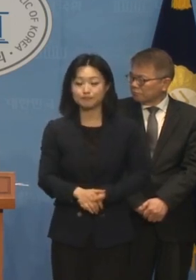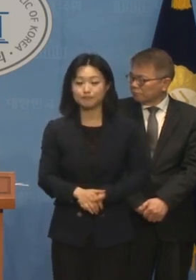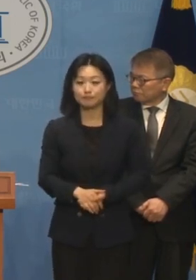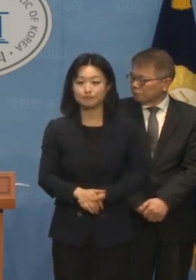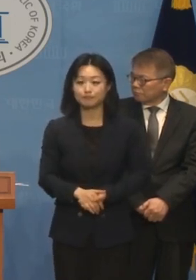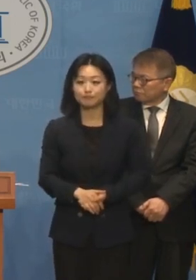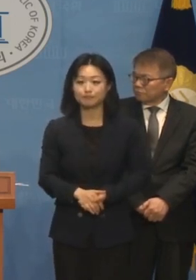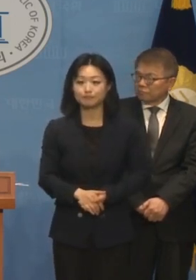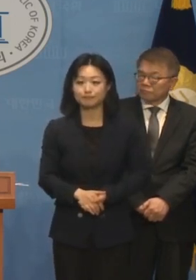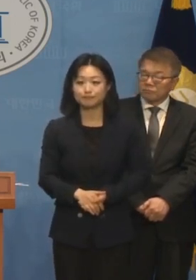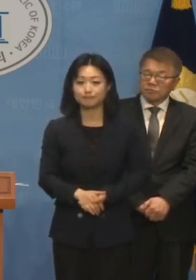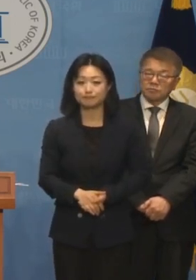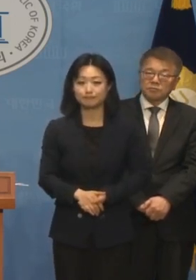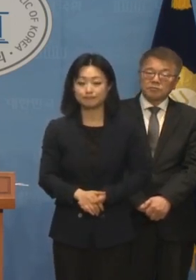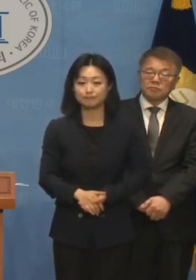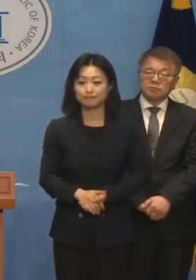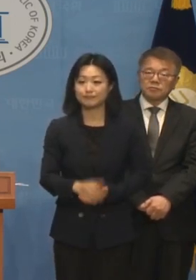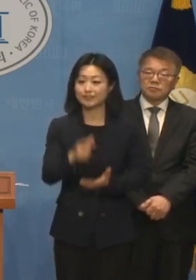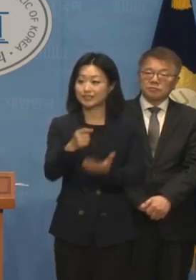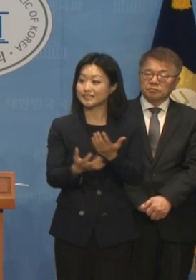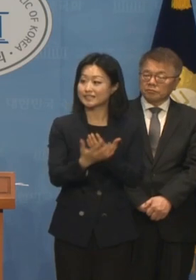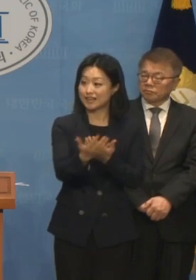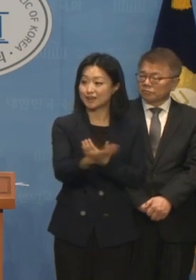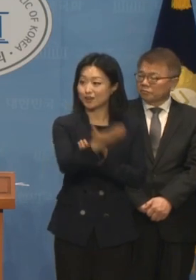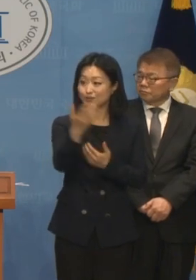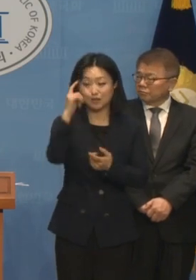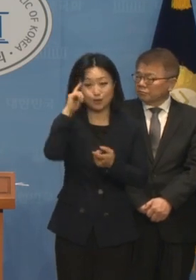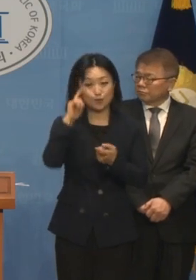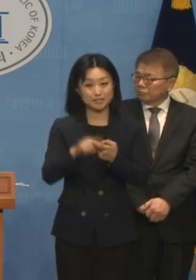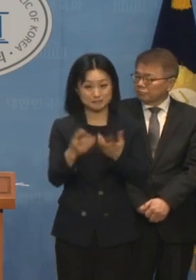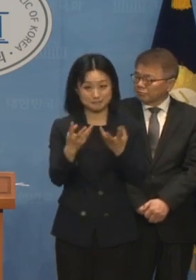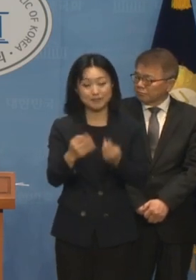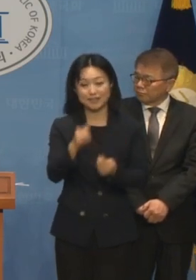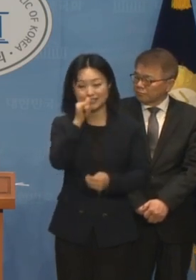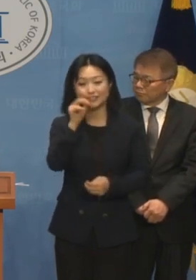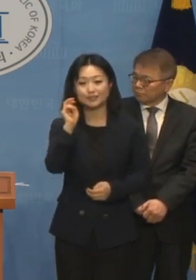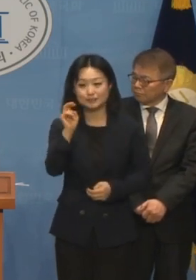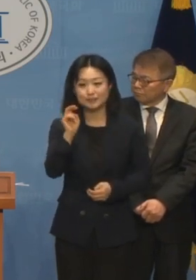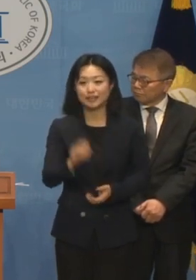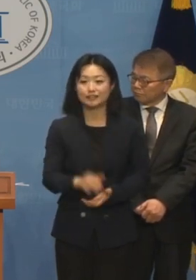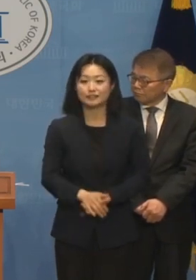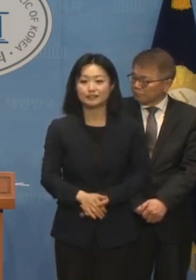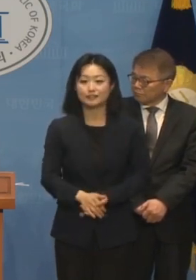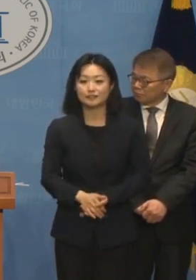부분 역시 기자님들의 관심이 많으리라고 생각합니다.